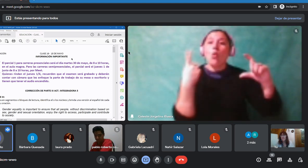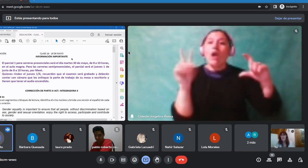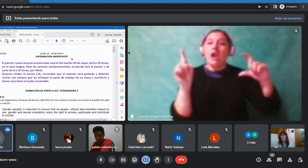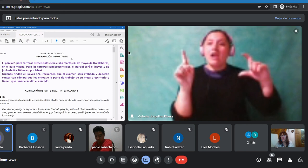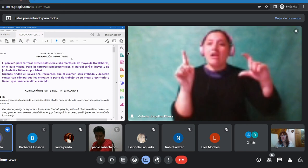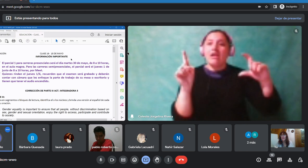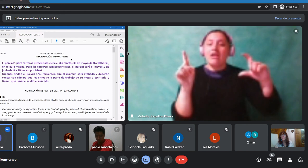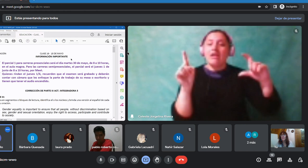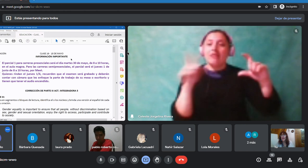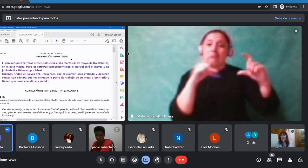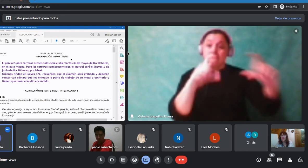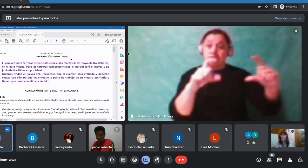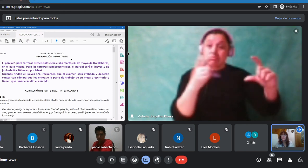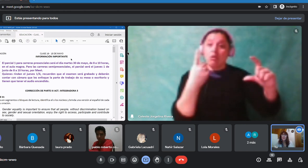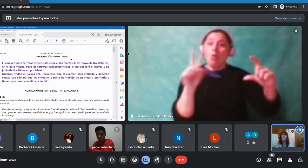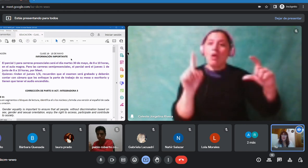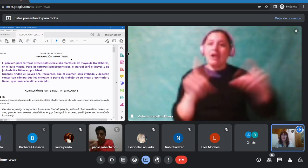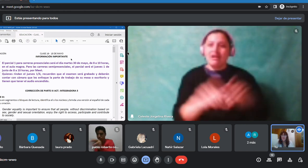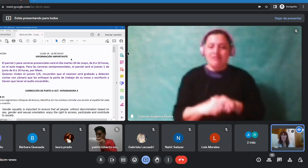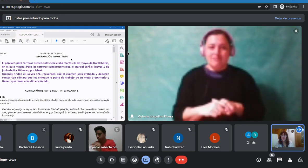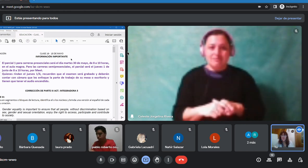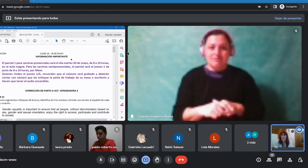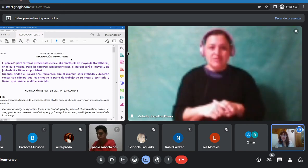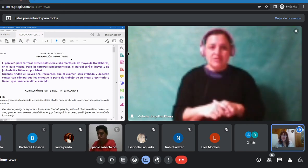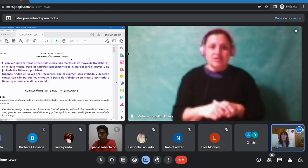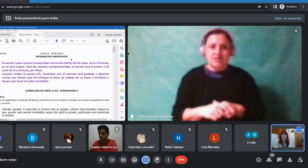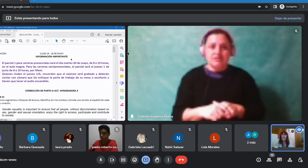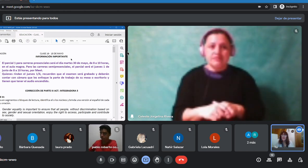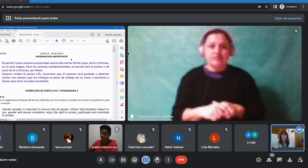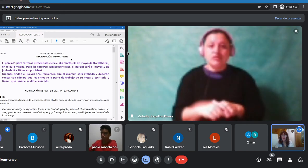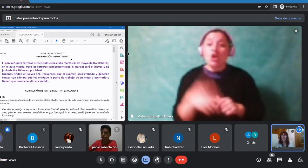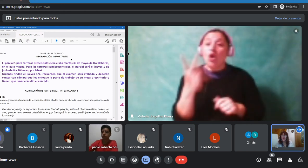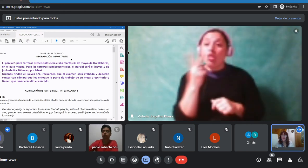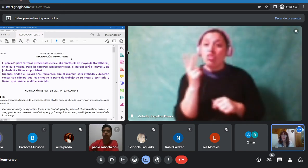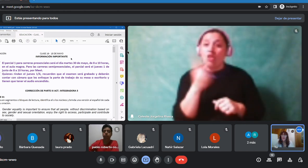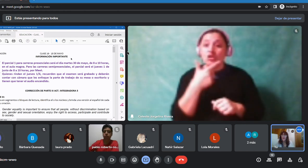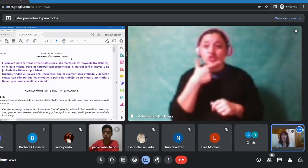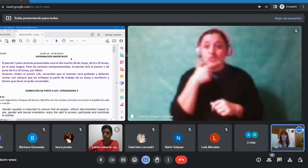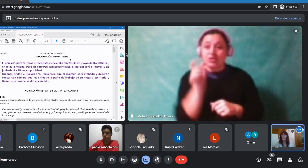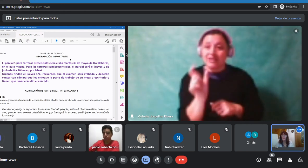Gender equality. Bien, son dos sustantivos, ¿sí? ¿Cuál es el núcleo?